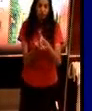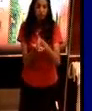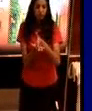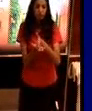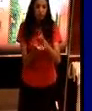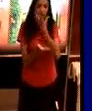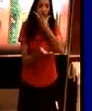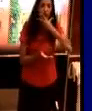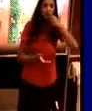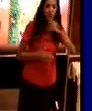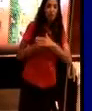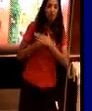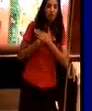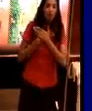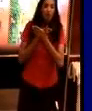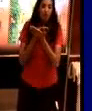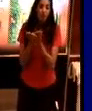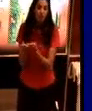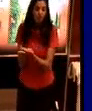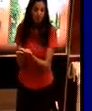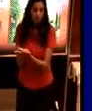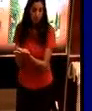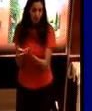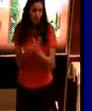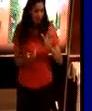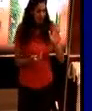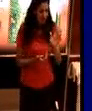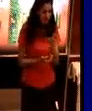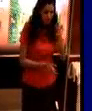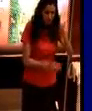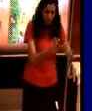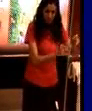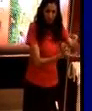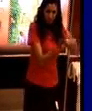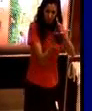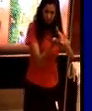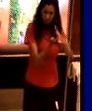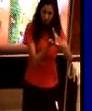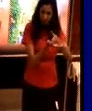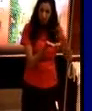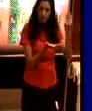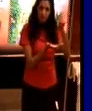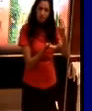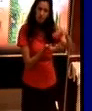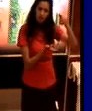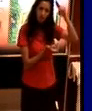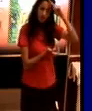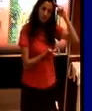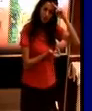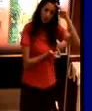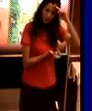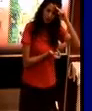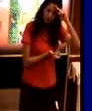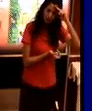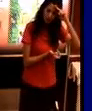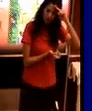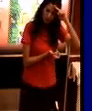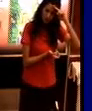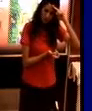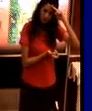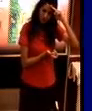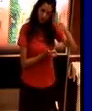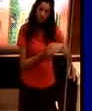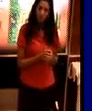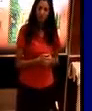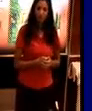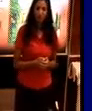de Jehová para ser sus siervos, a todos los que guarden el día de reposo para no profanarlo y abracen